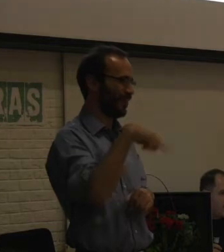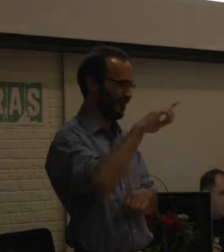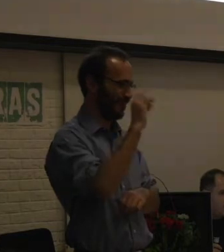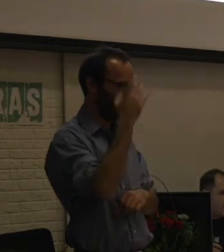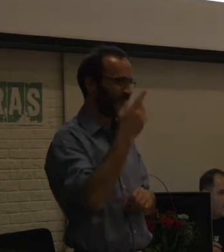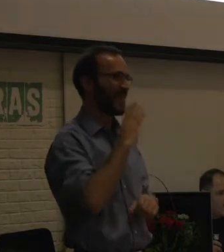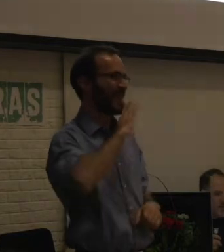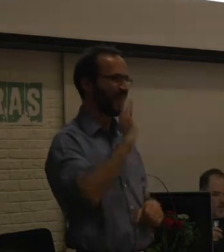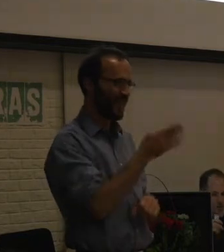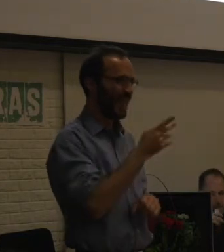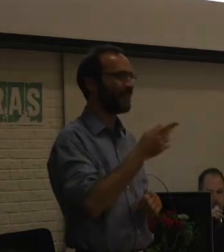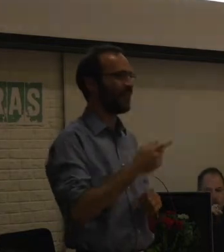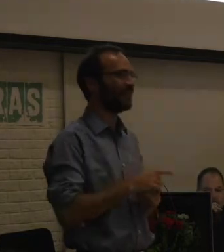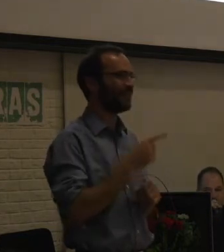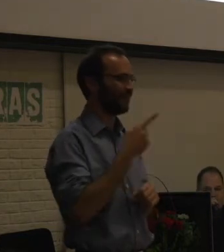directo de lo que os vais a encontrar.